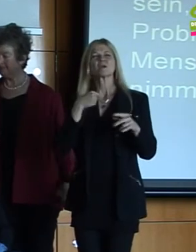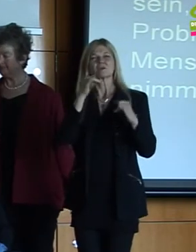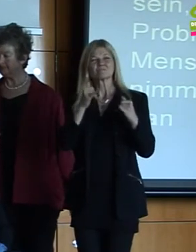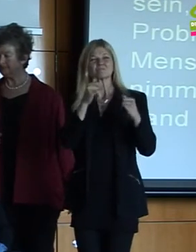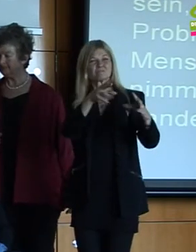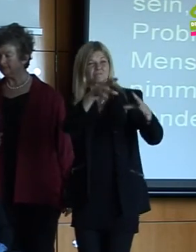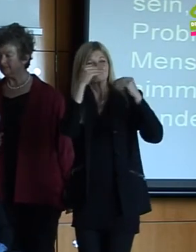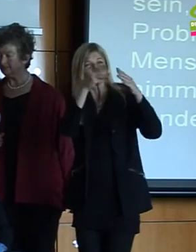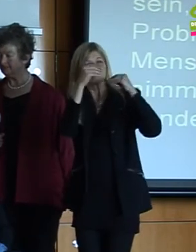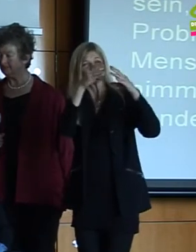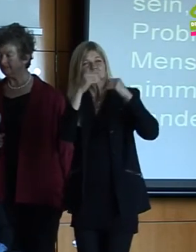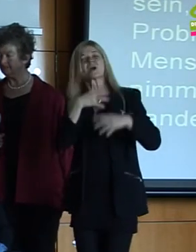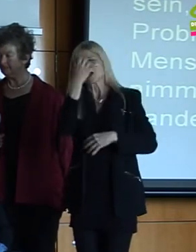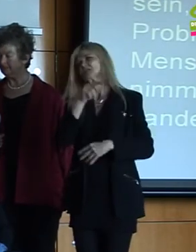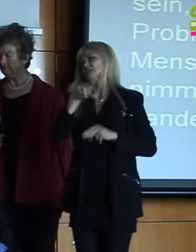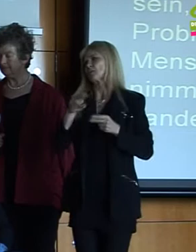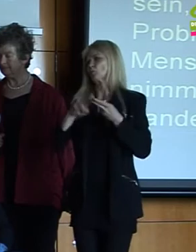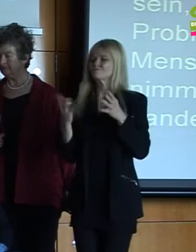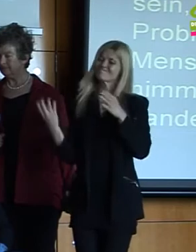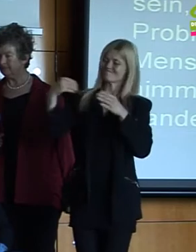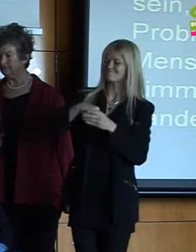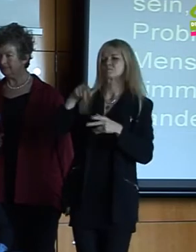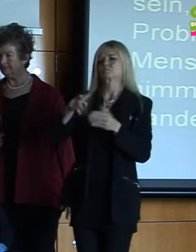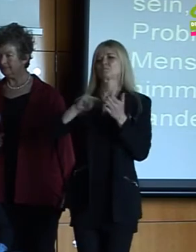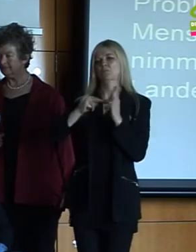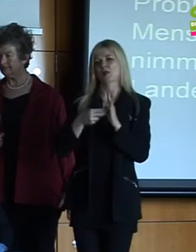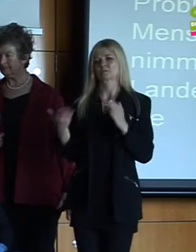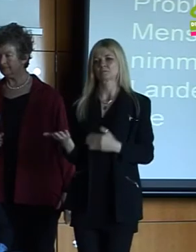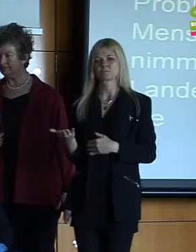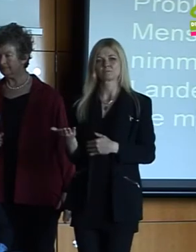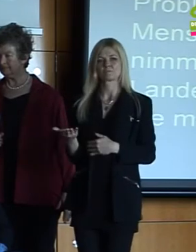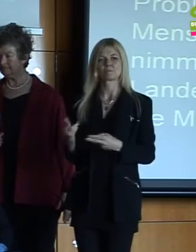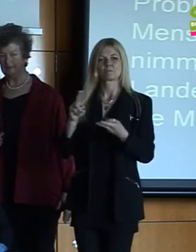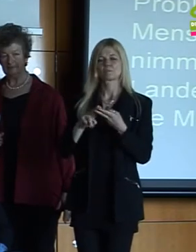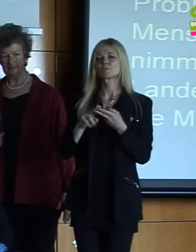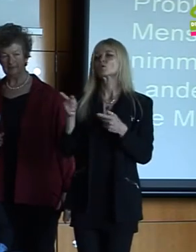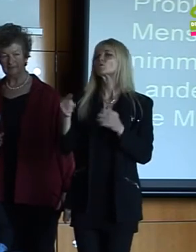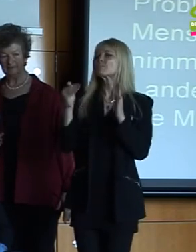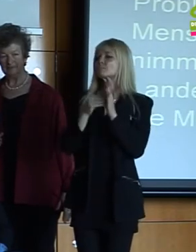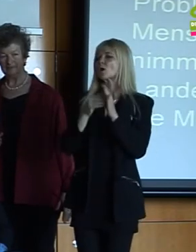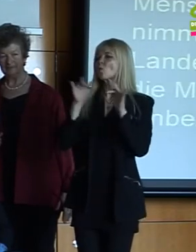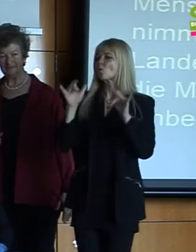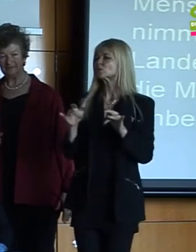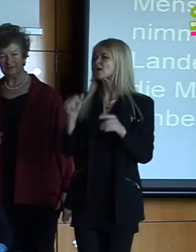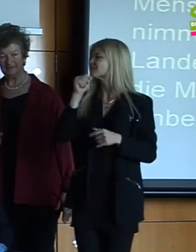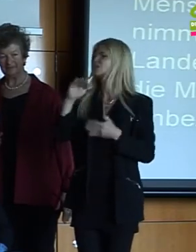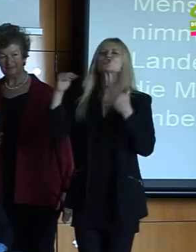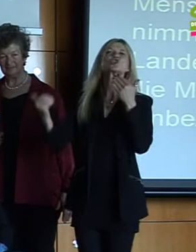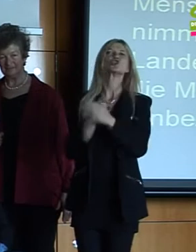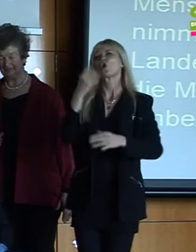nimmt und mit einbezieht in der ganzen Planung. Und wir brauchen da den Weg nicht neu